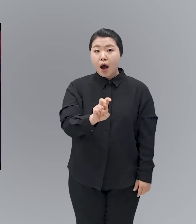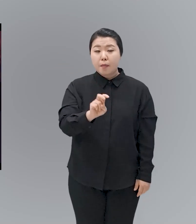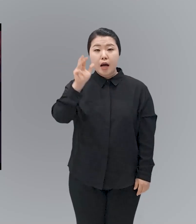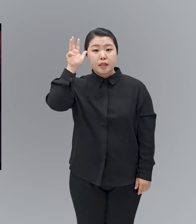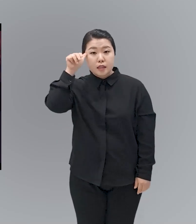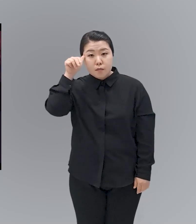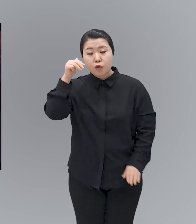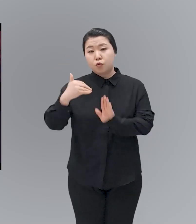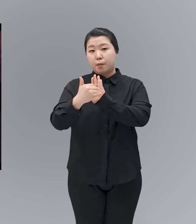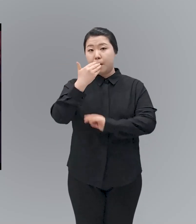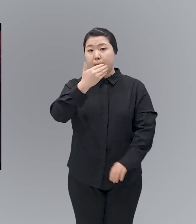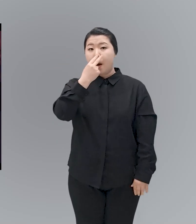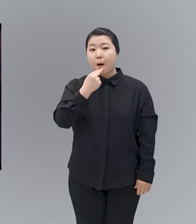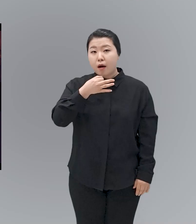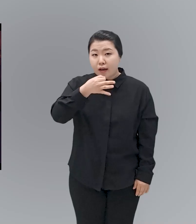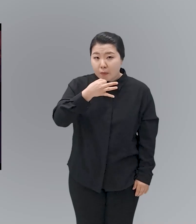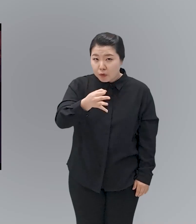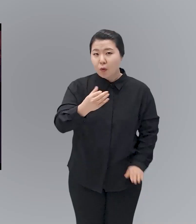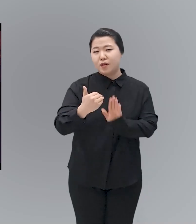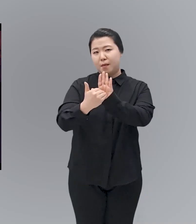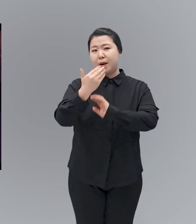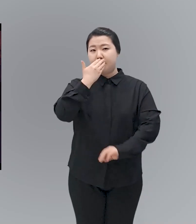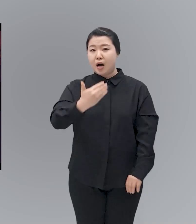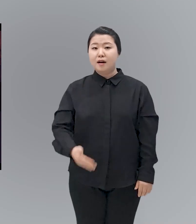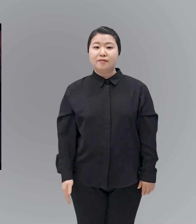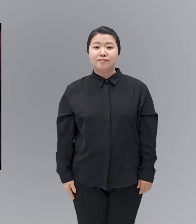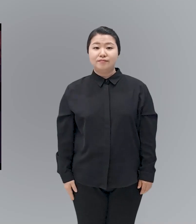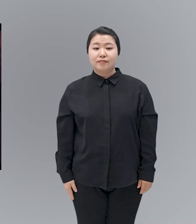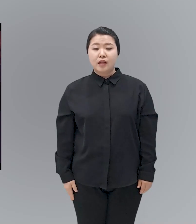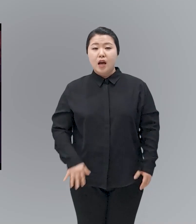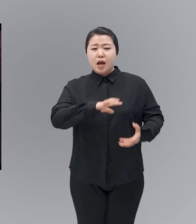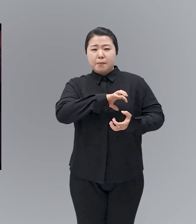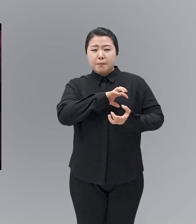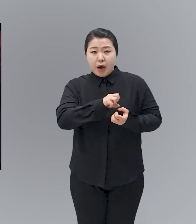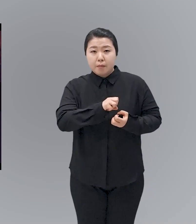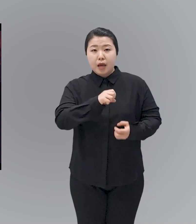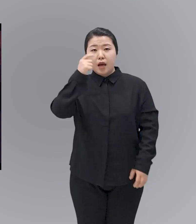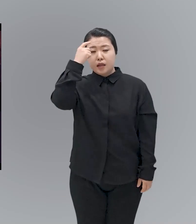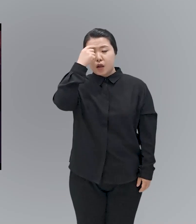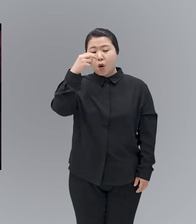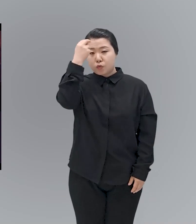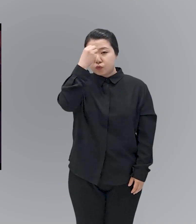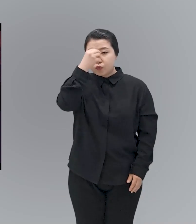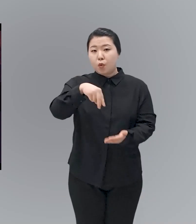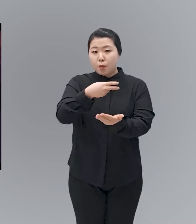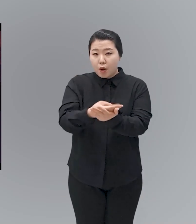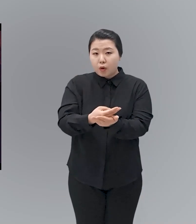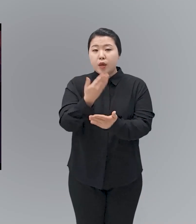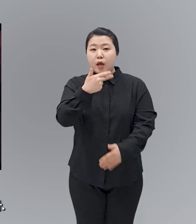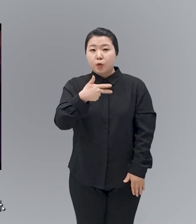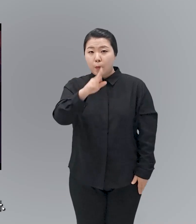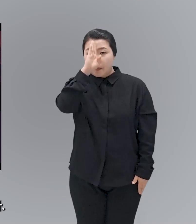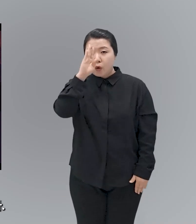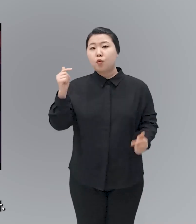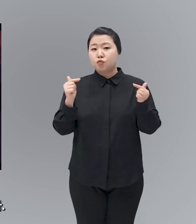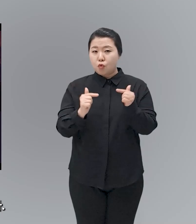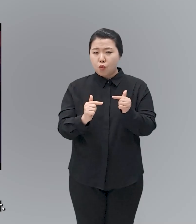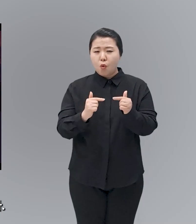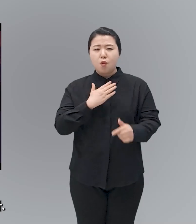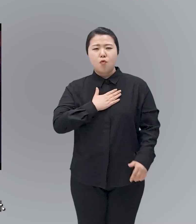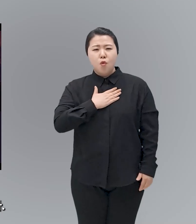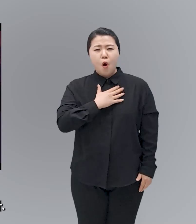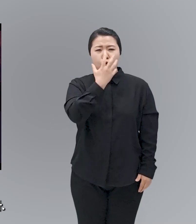him, that I'm not a carbon copy of him. And so he obviously thought through that deeply about